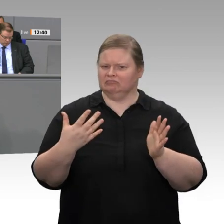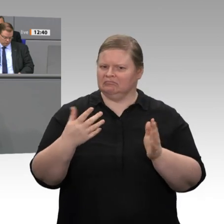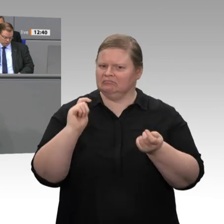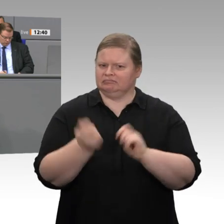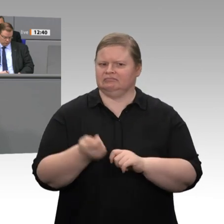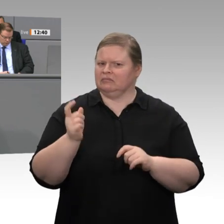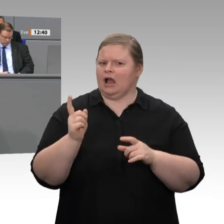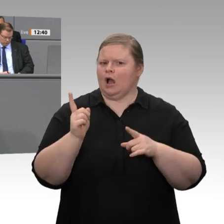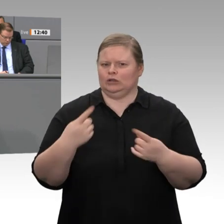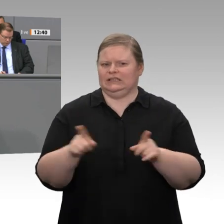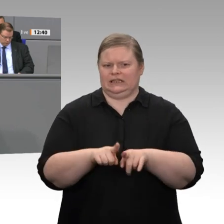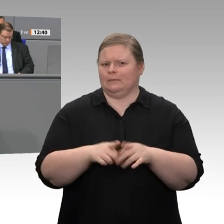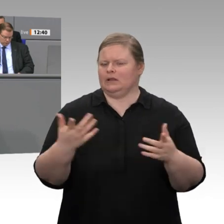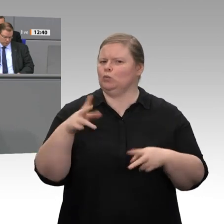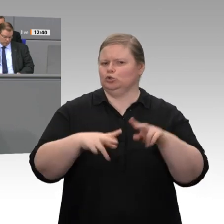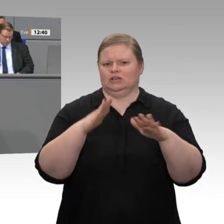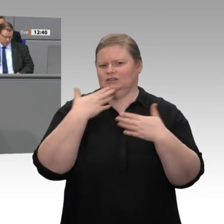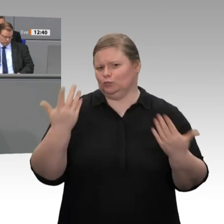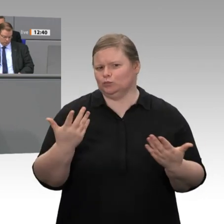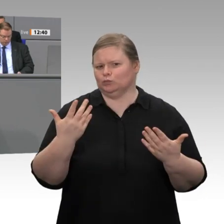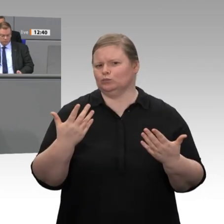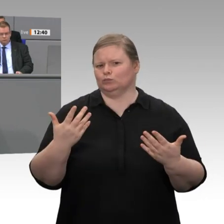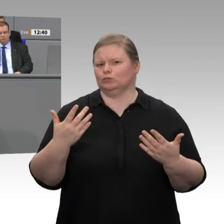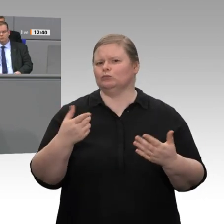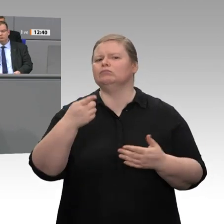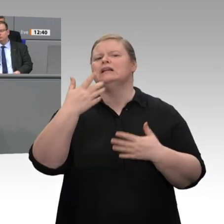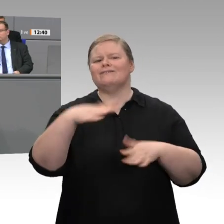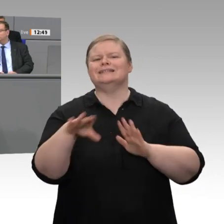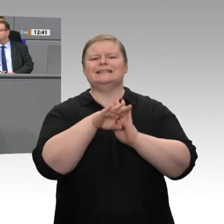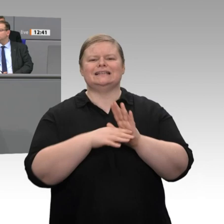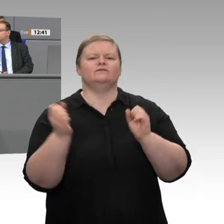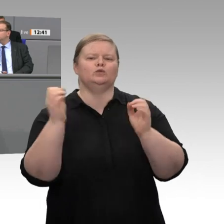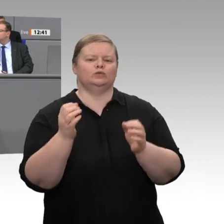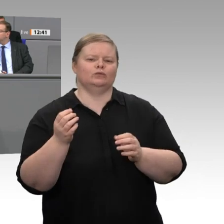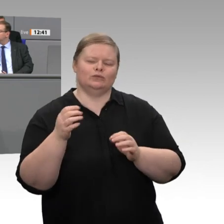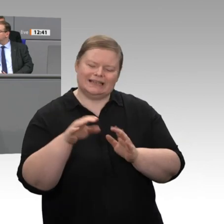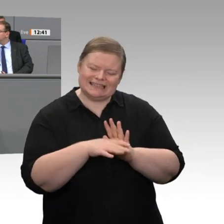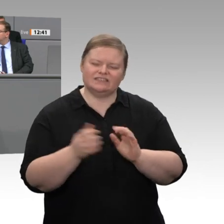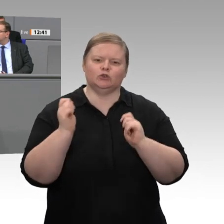Sie haben in Ihrem Gesetzesvorschlag formuliert, dass ein